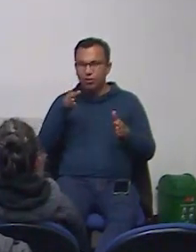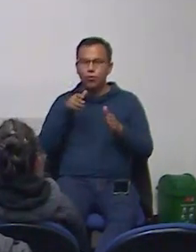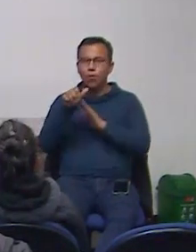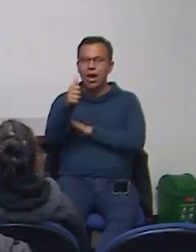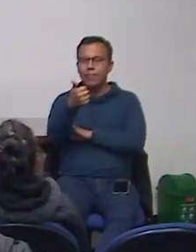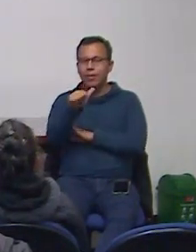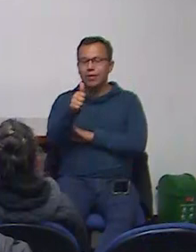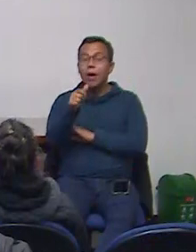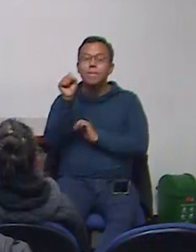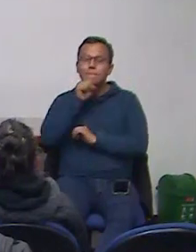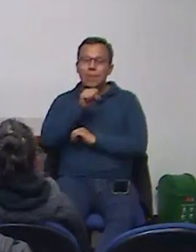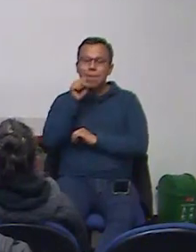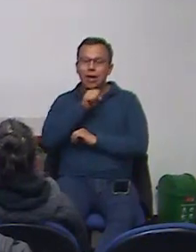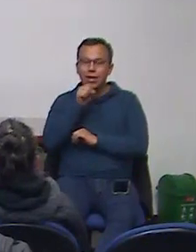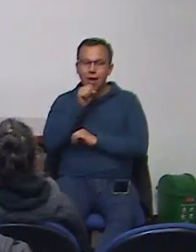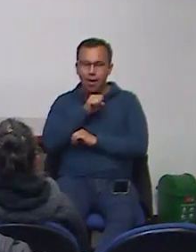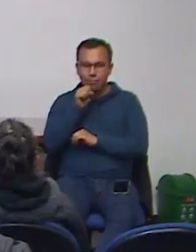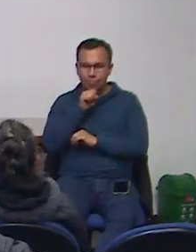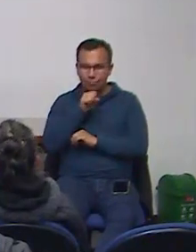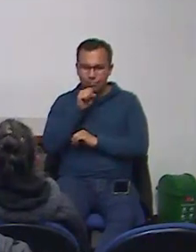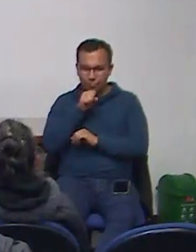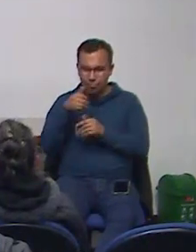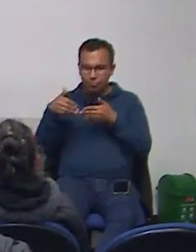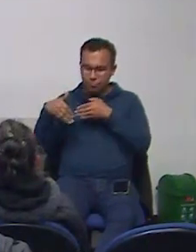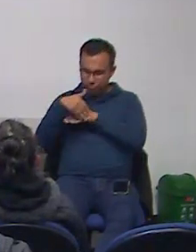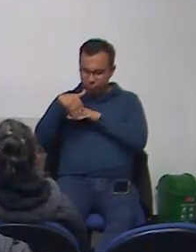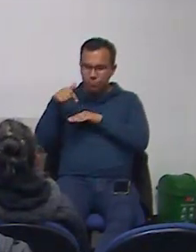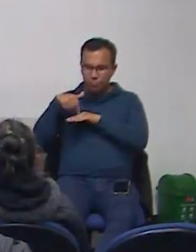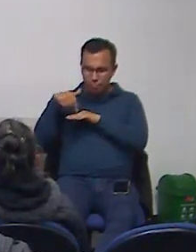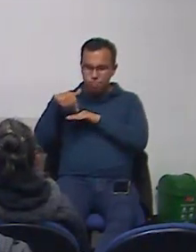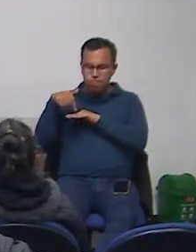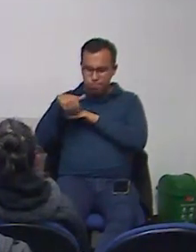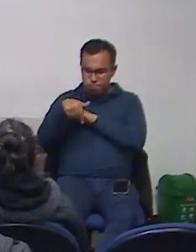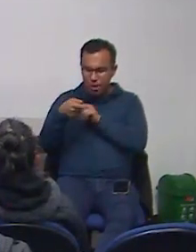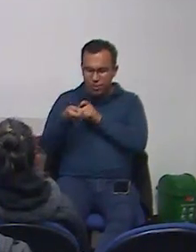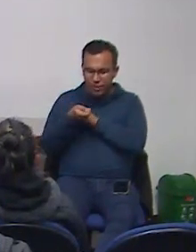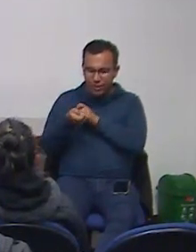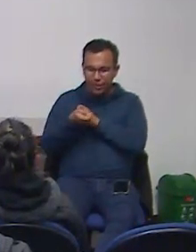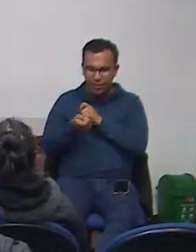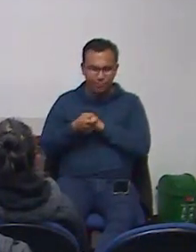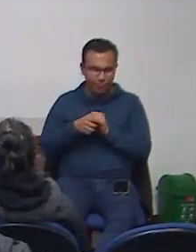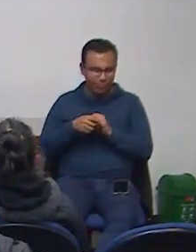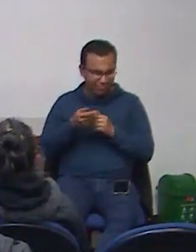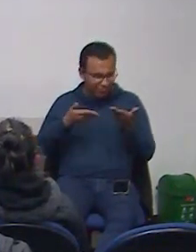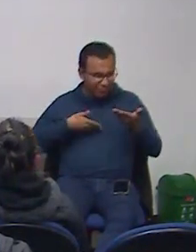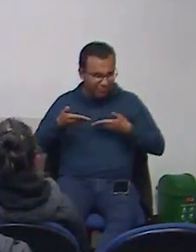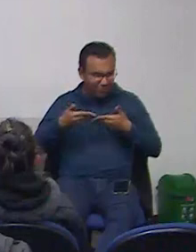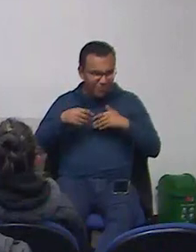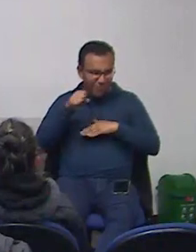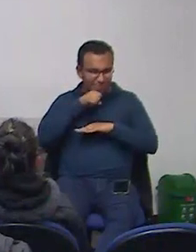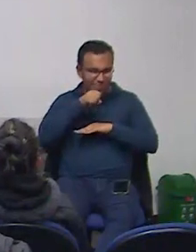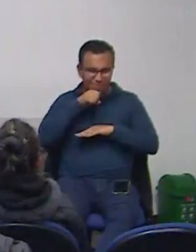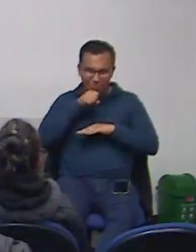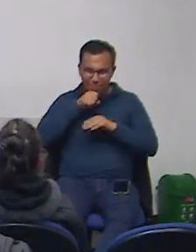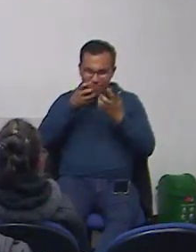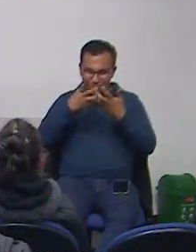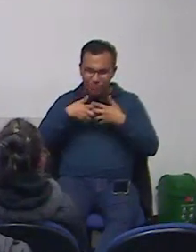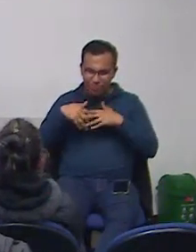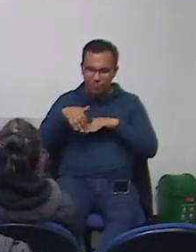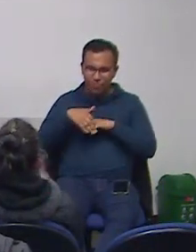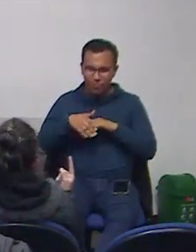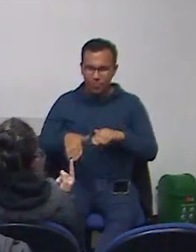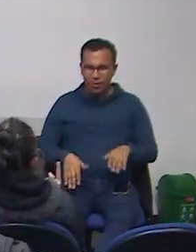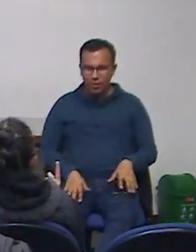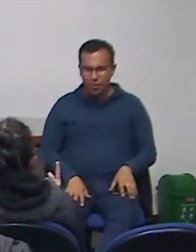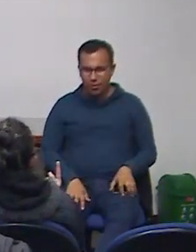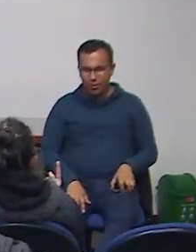importante que reconozcan y yo lo he insistido mucho los grupos institucionales a nivel cultural que tiene la universidad mi experiencia personal empezó aquí